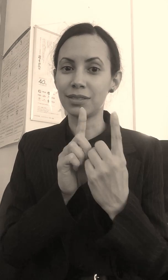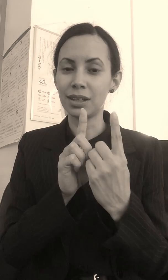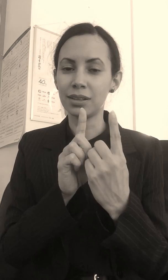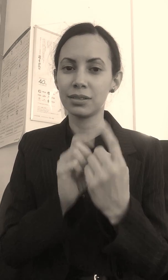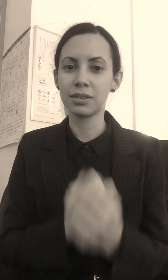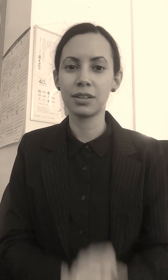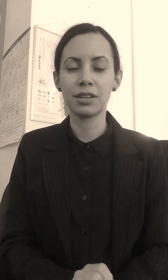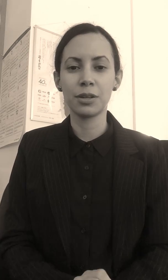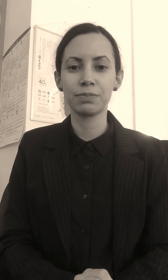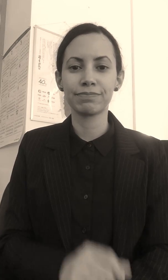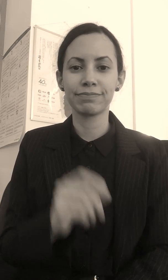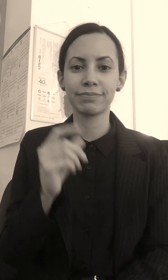って